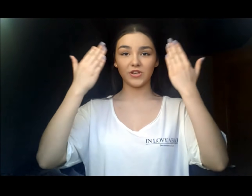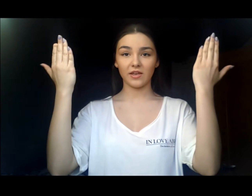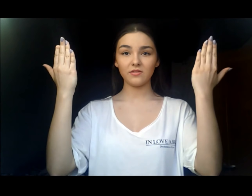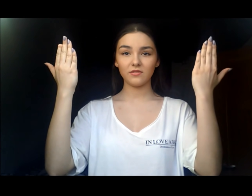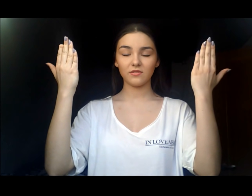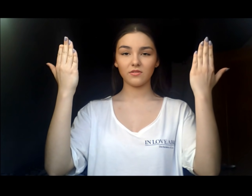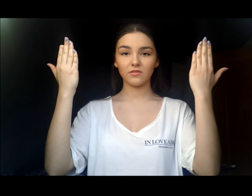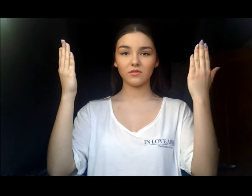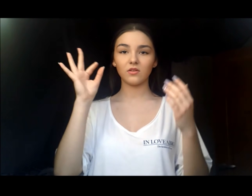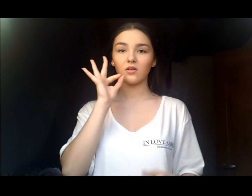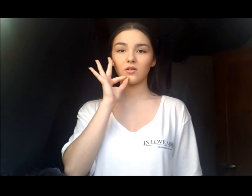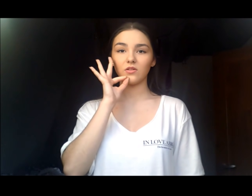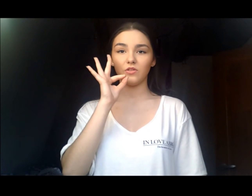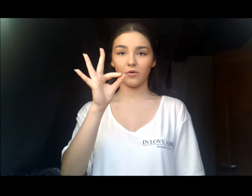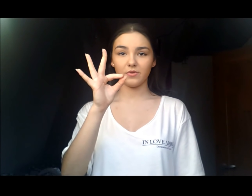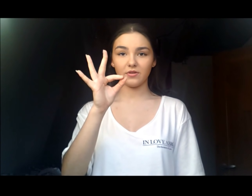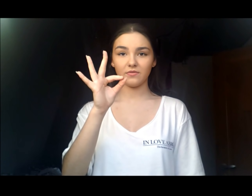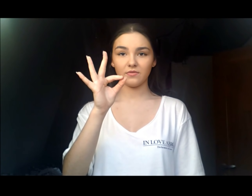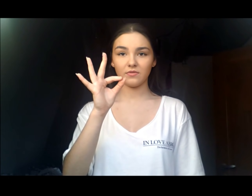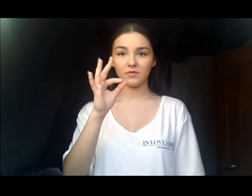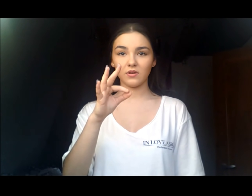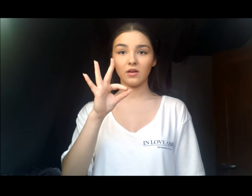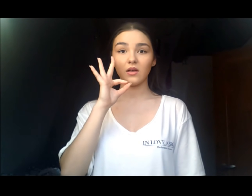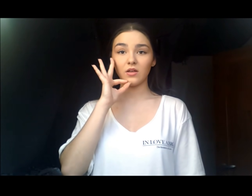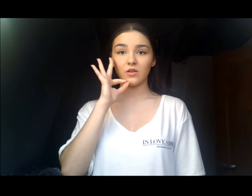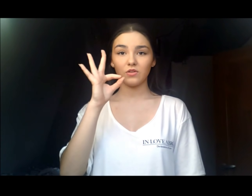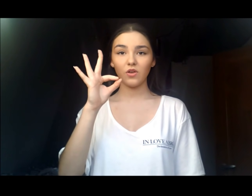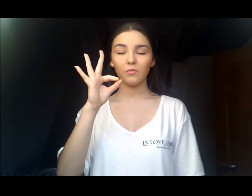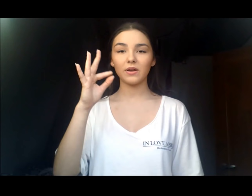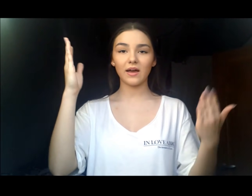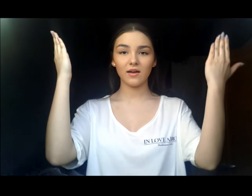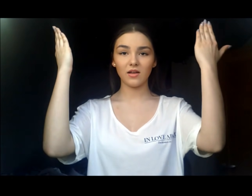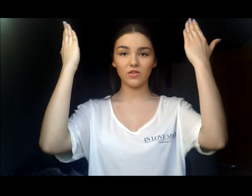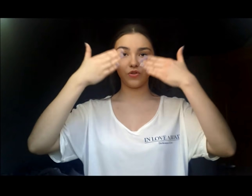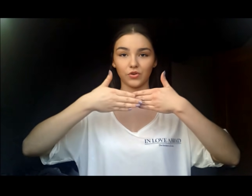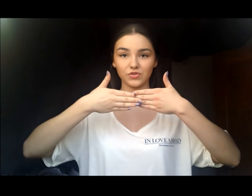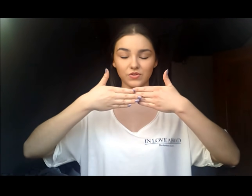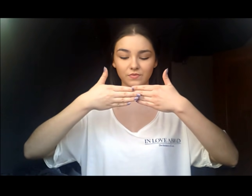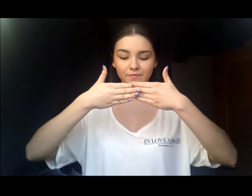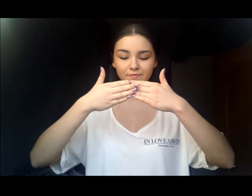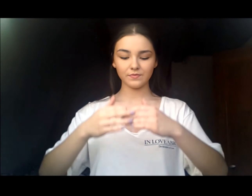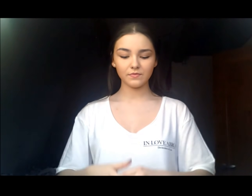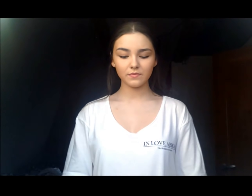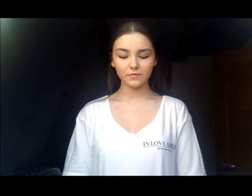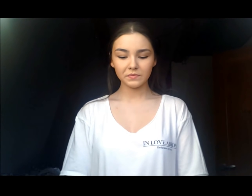Dzień dobry. Dobra noc.